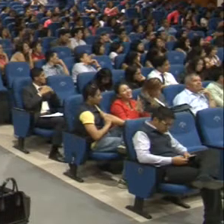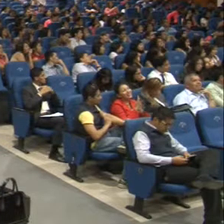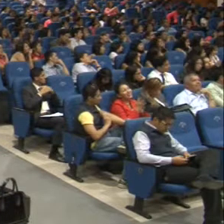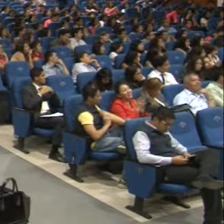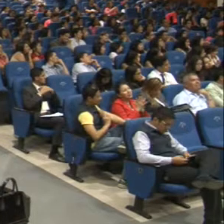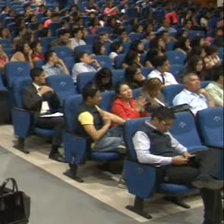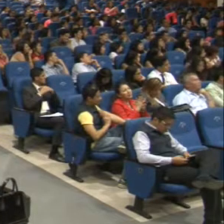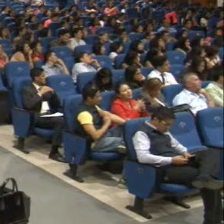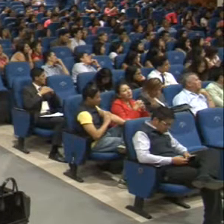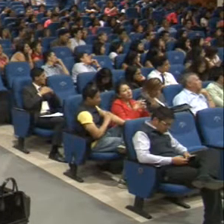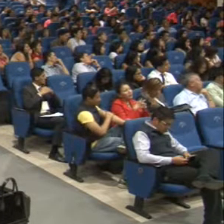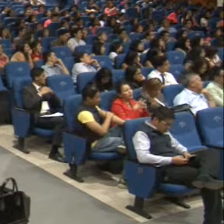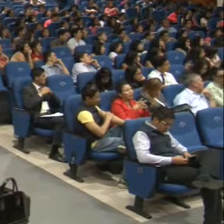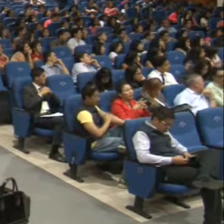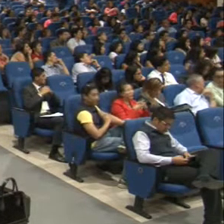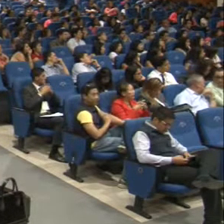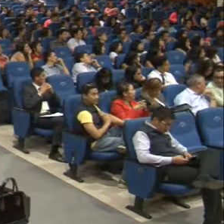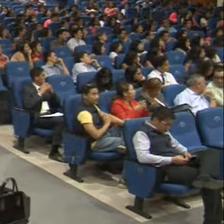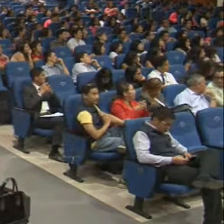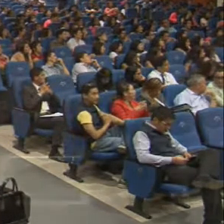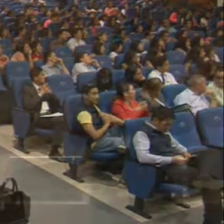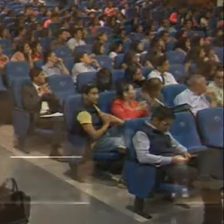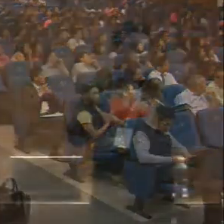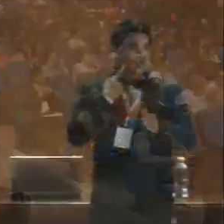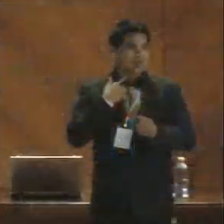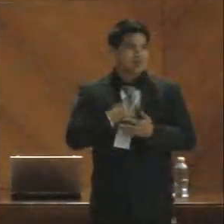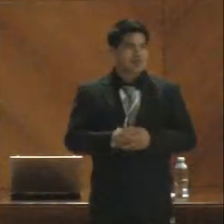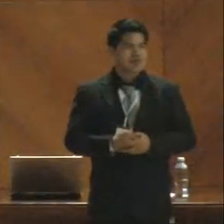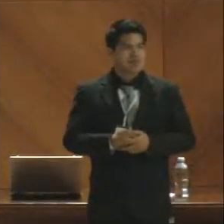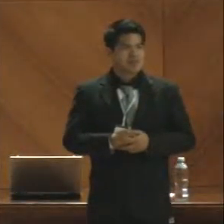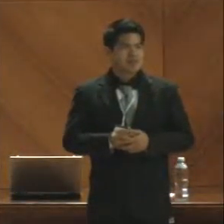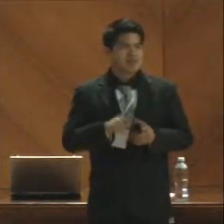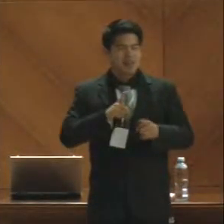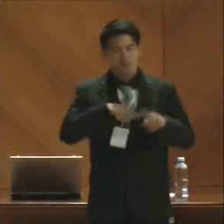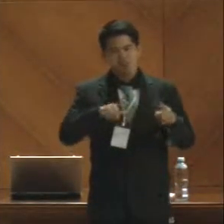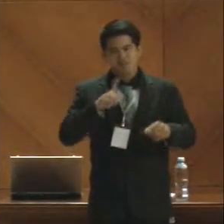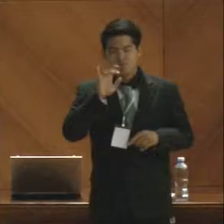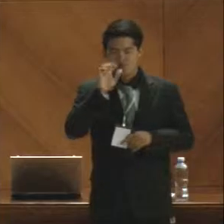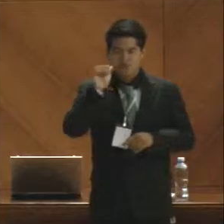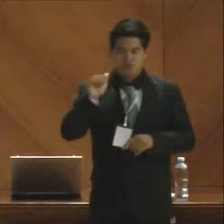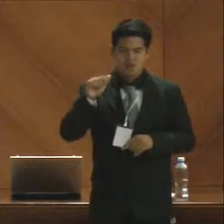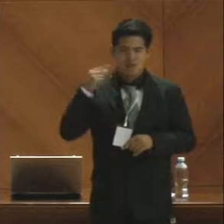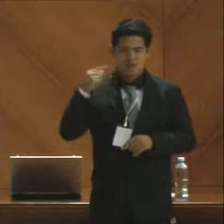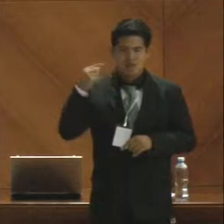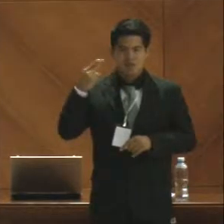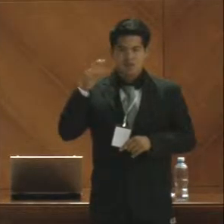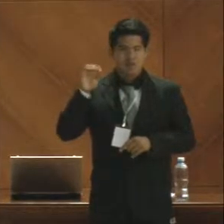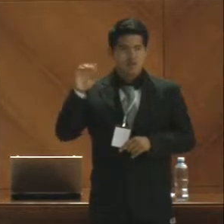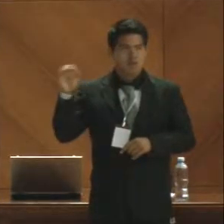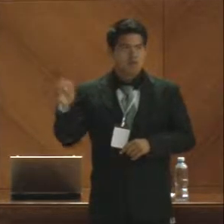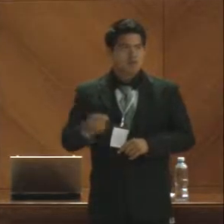grave. Ya voy a regresar a Google. Yahoo, ya menos, ¿no? Antes éramos más. Facebook.